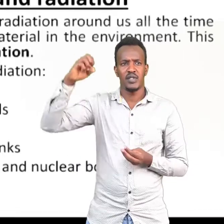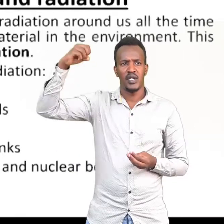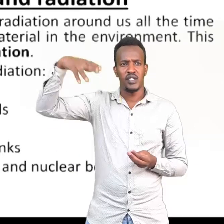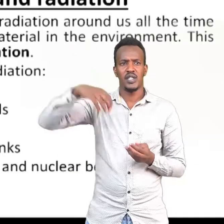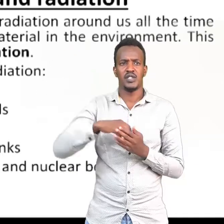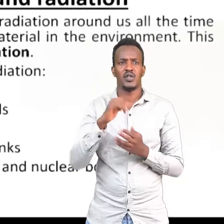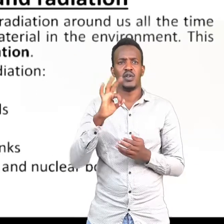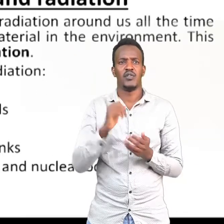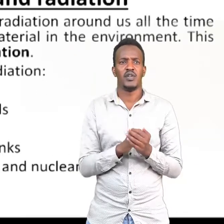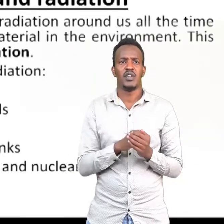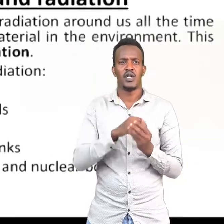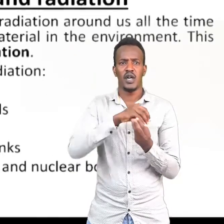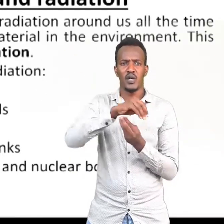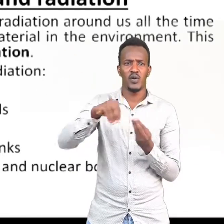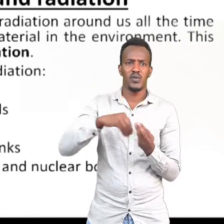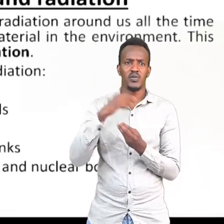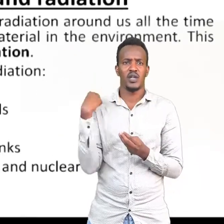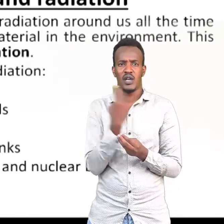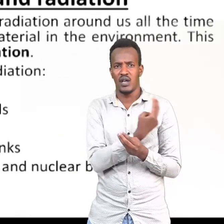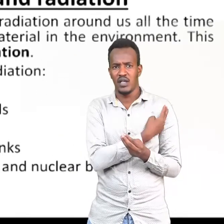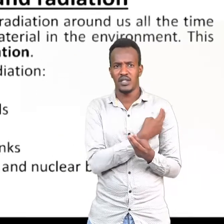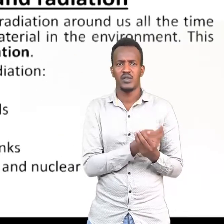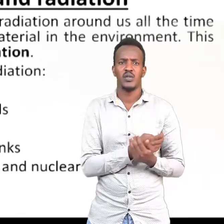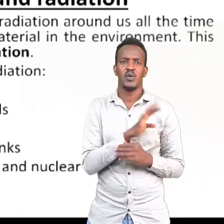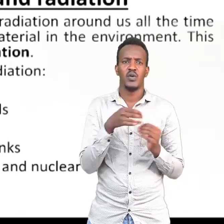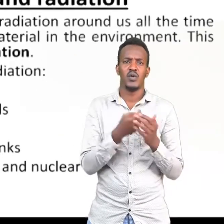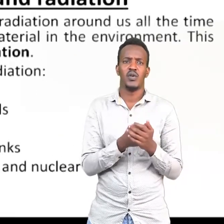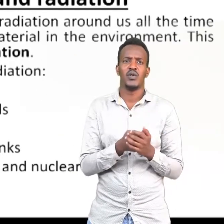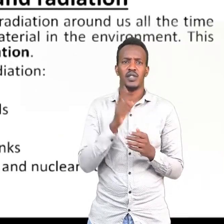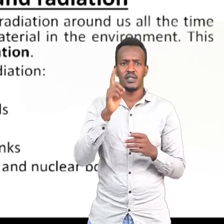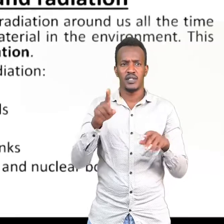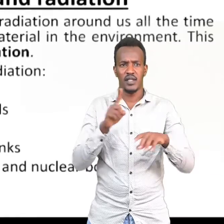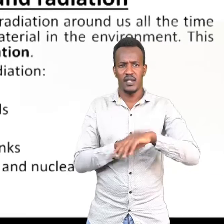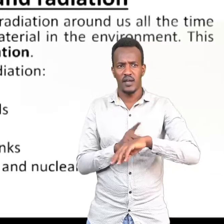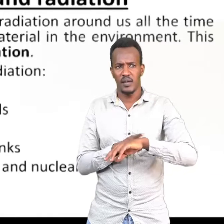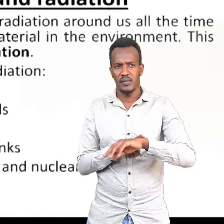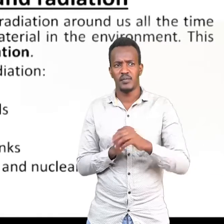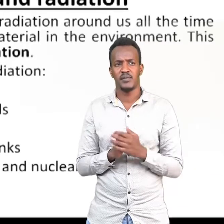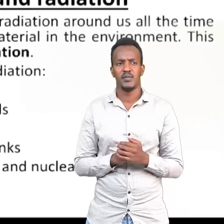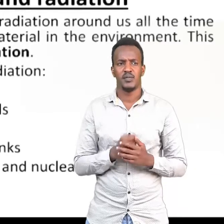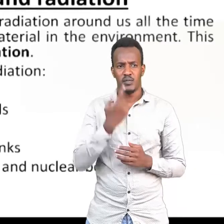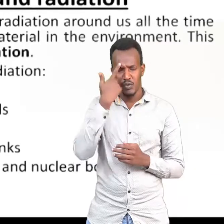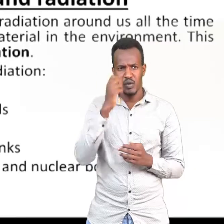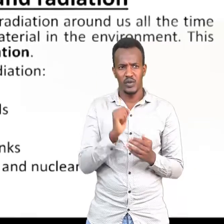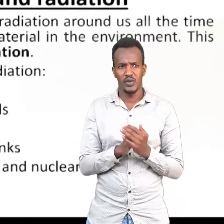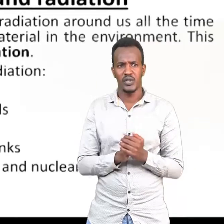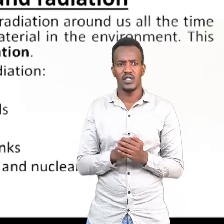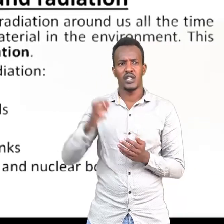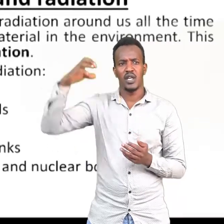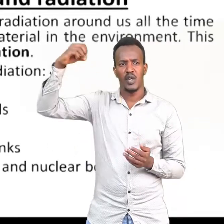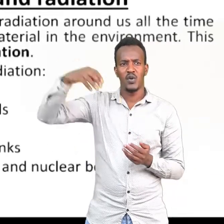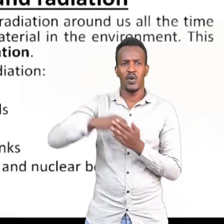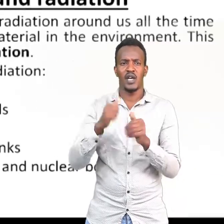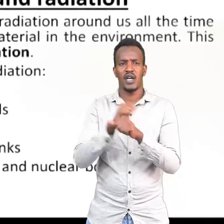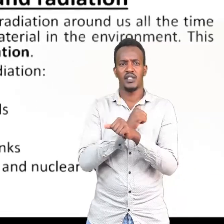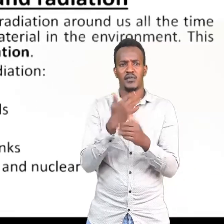iyo jeer markaasi waxa jira baa la yidhi radiation markaasi inaga inagu xeeran oo waqti kasta markaasi inala kulma inta badan sababtoo ah radioactive